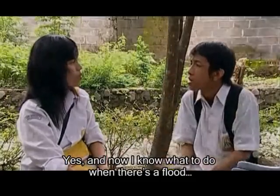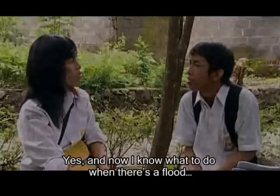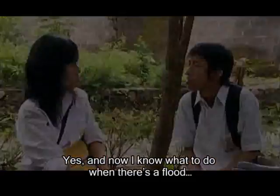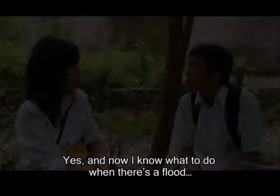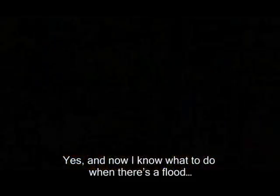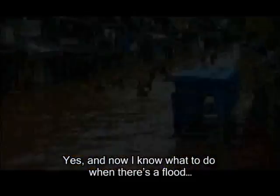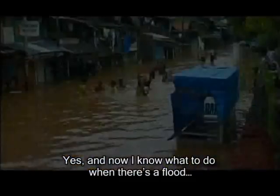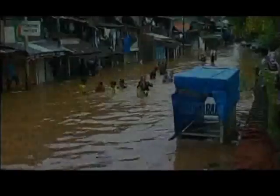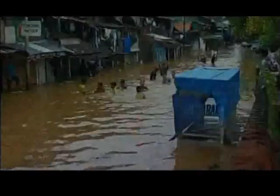terjadi banjir.